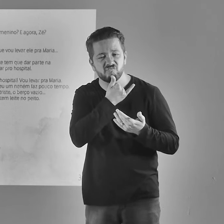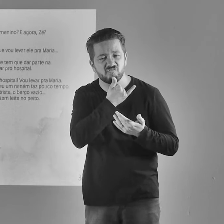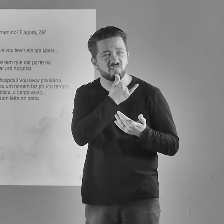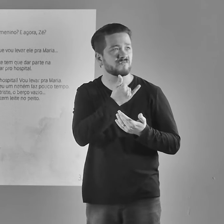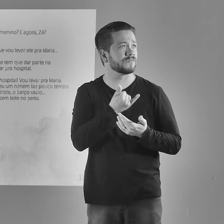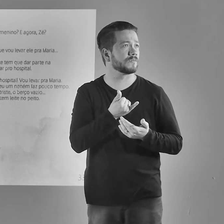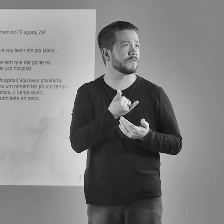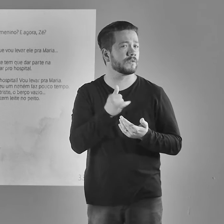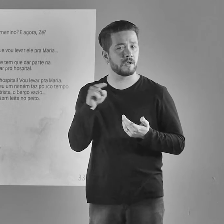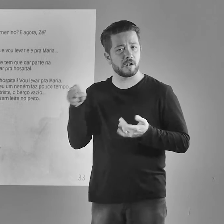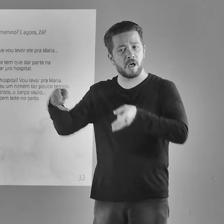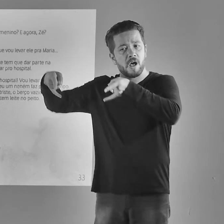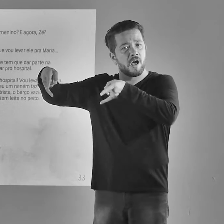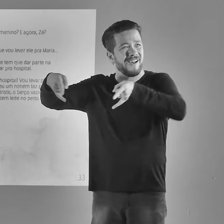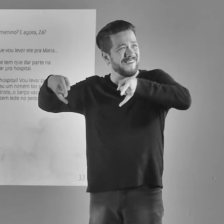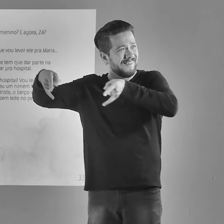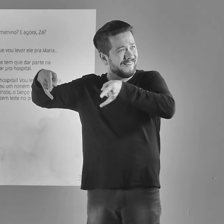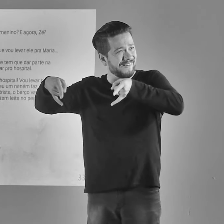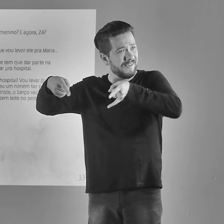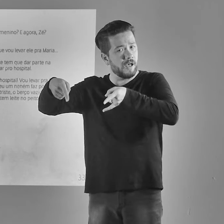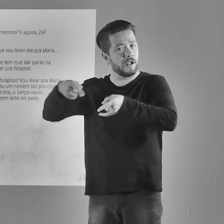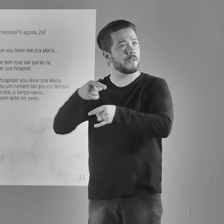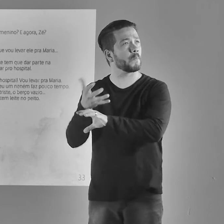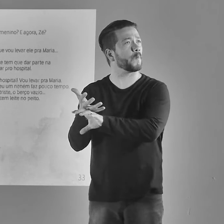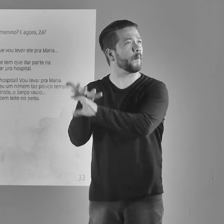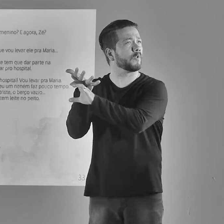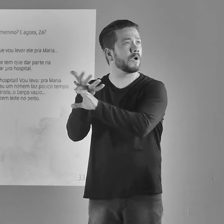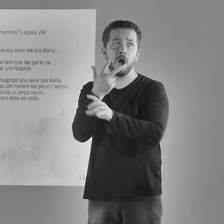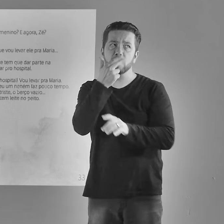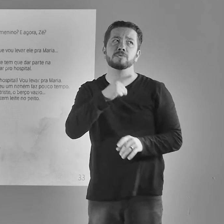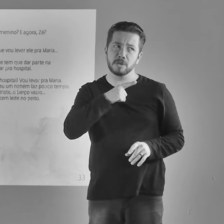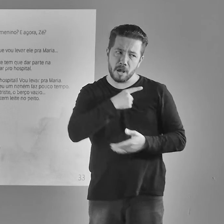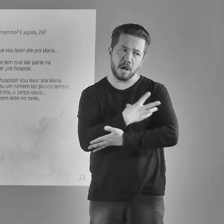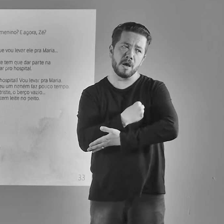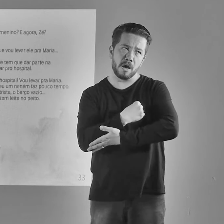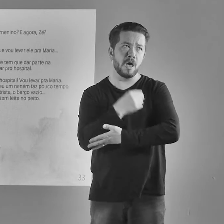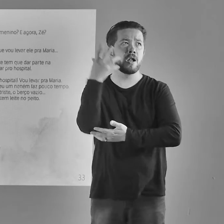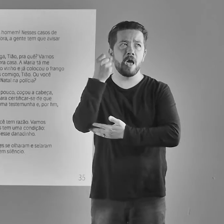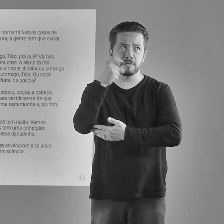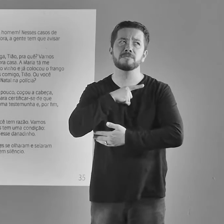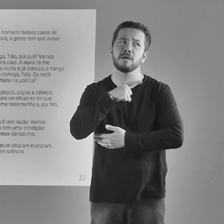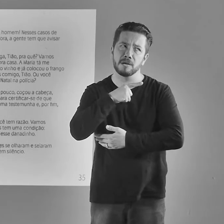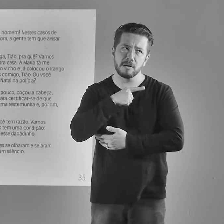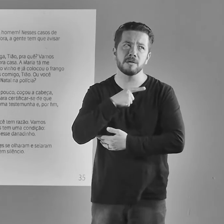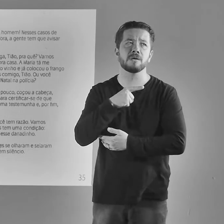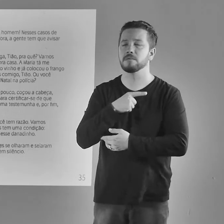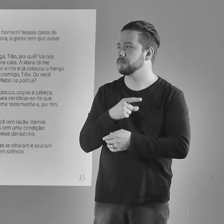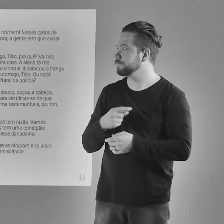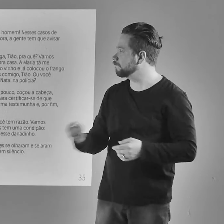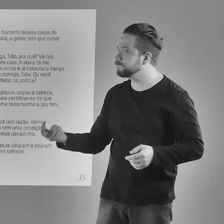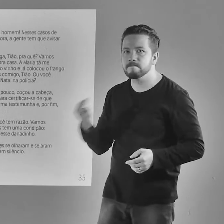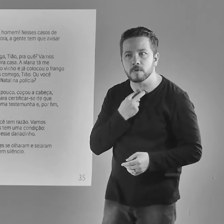triste, o berço vazio. Acho até que ainda tem leite no peito. Mas não